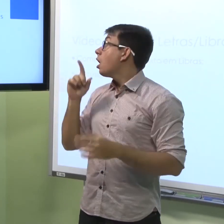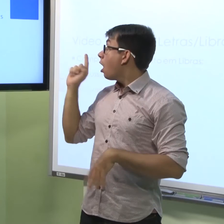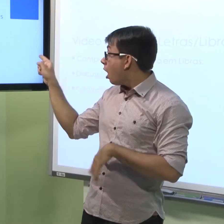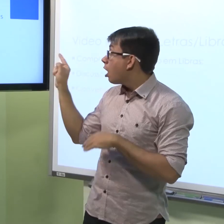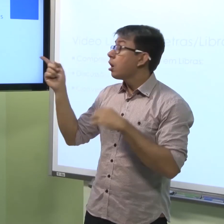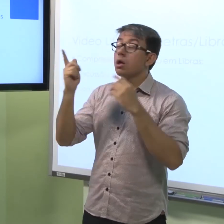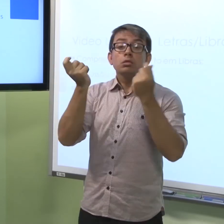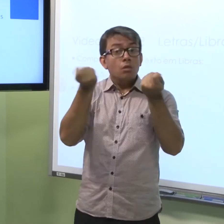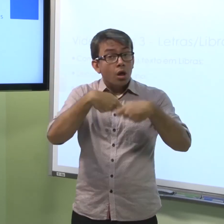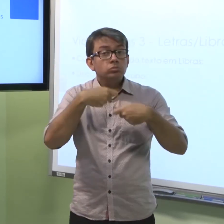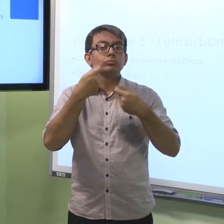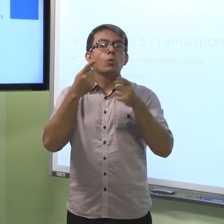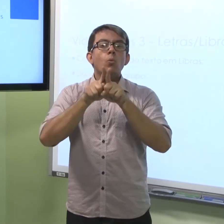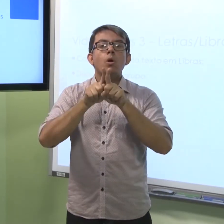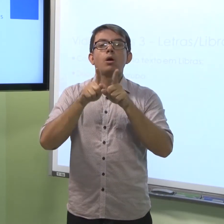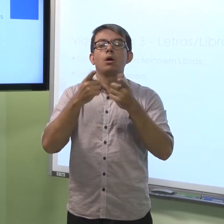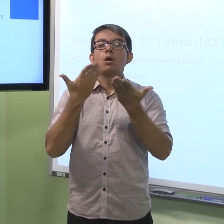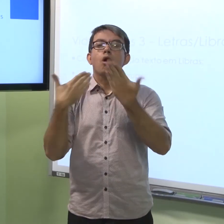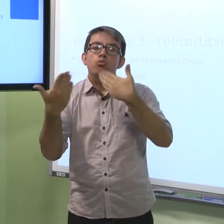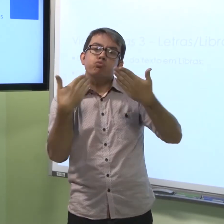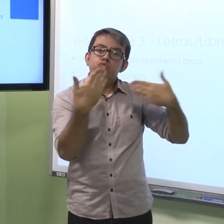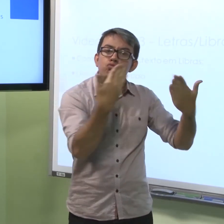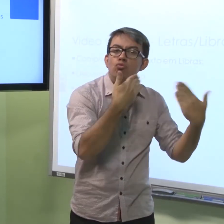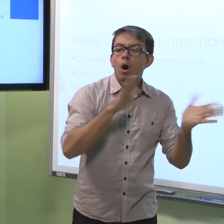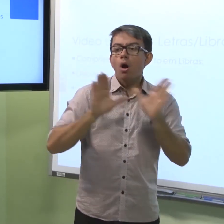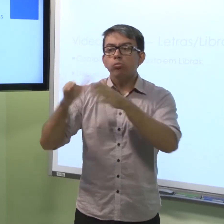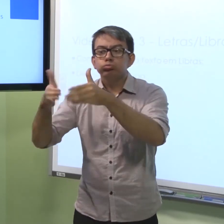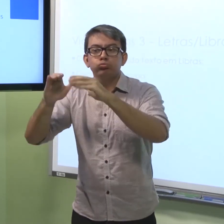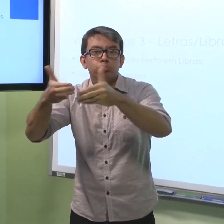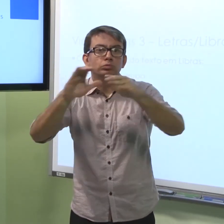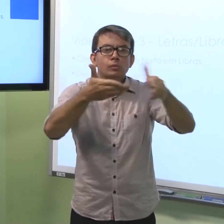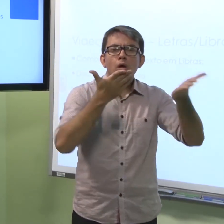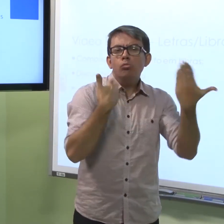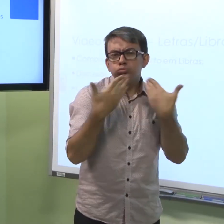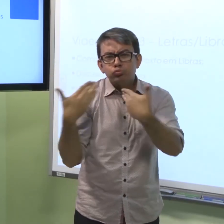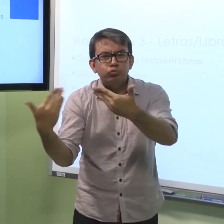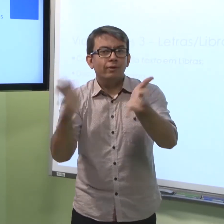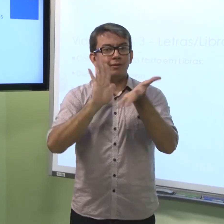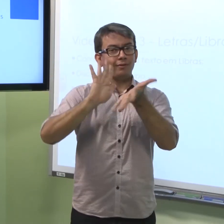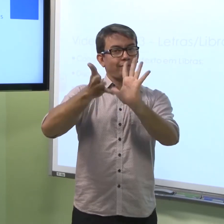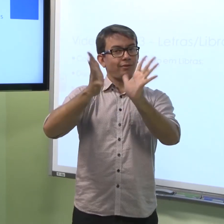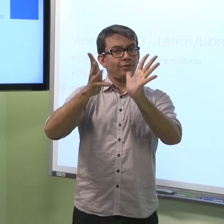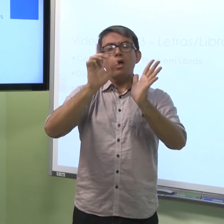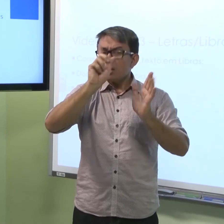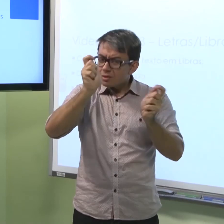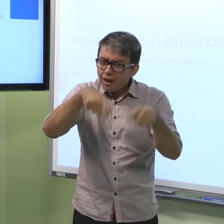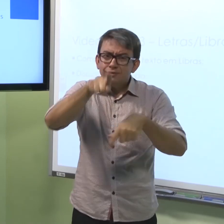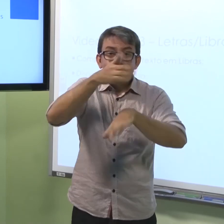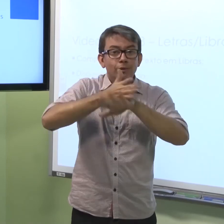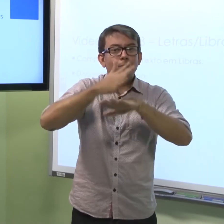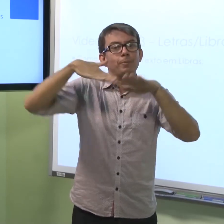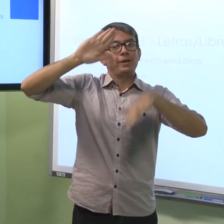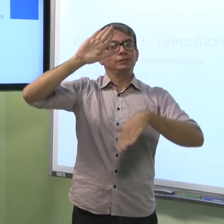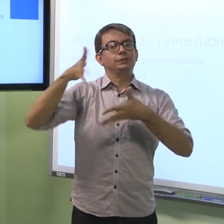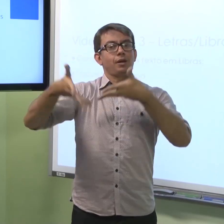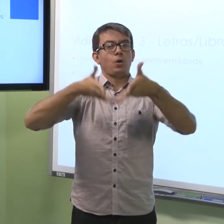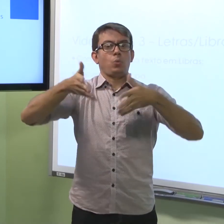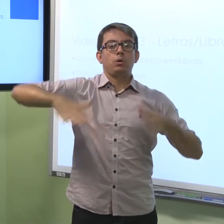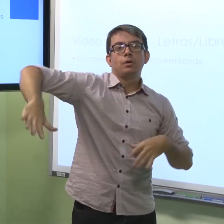Vai ser o momento que vocês vão conversar e discutir em língua de sinais, para que vocês possam praticar a sinalização de vocês.